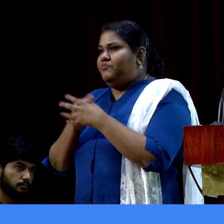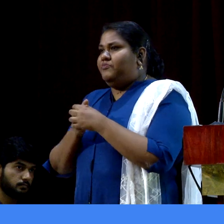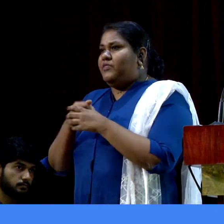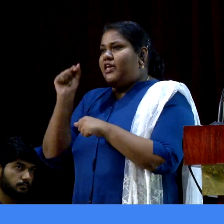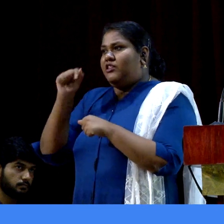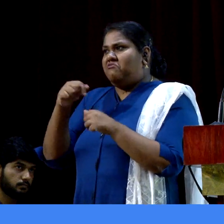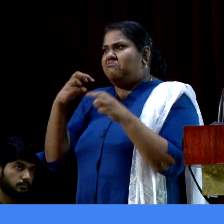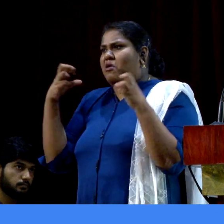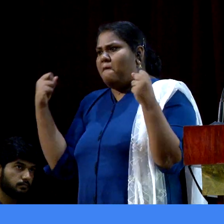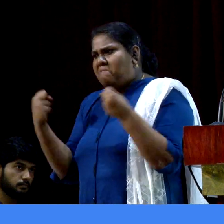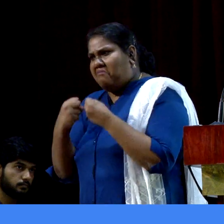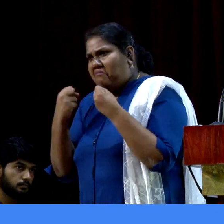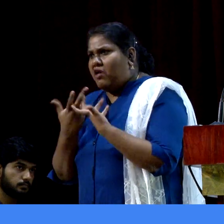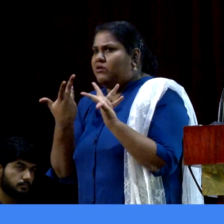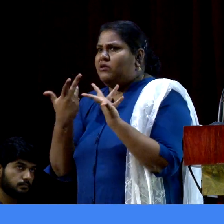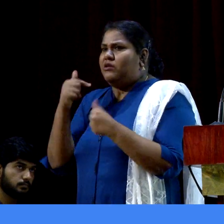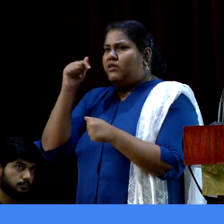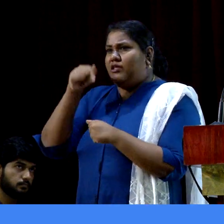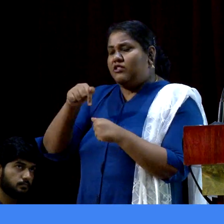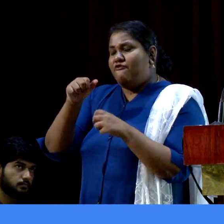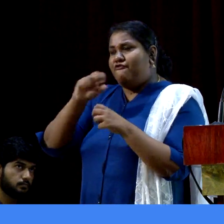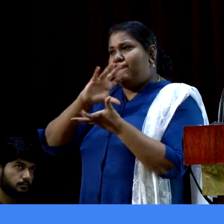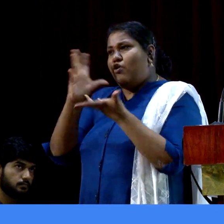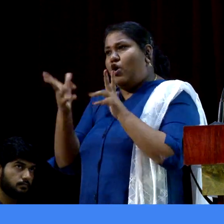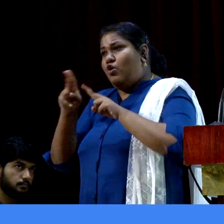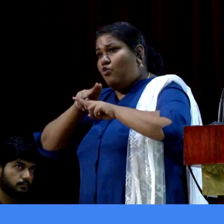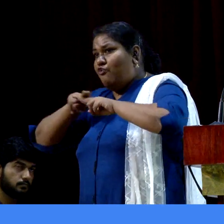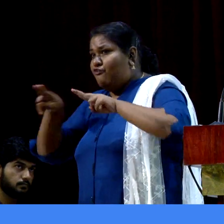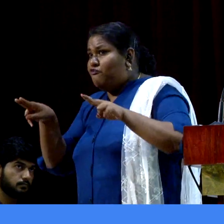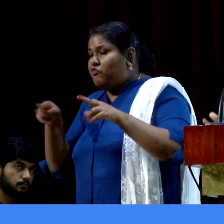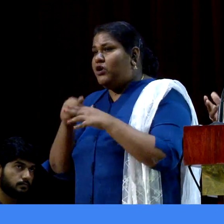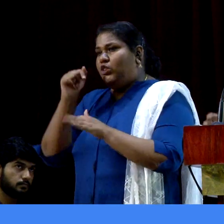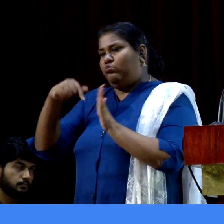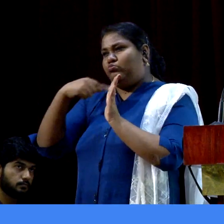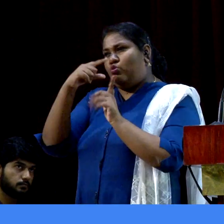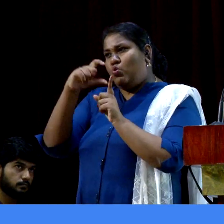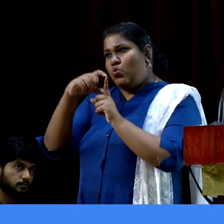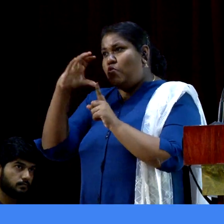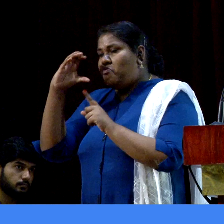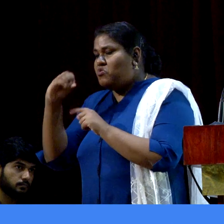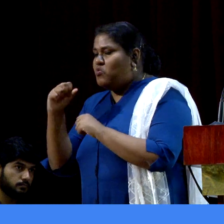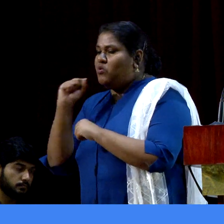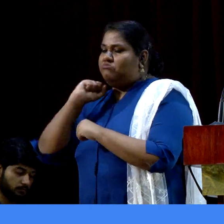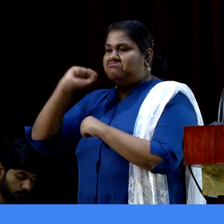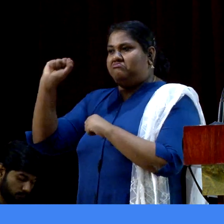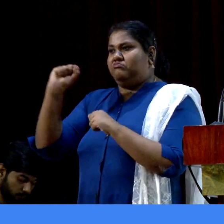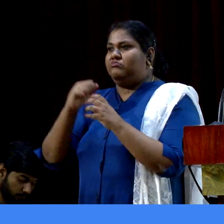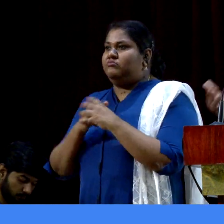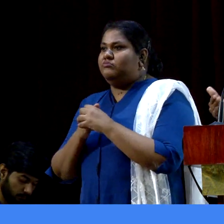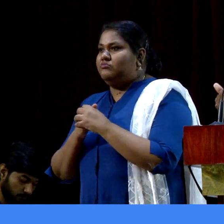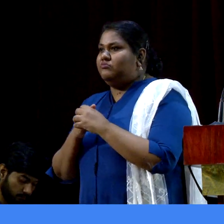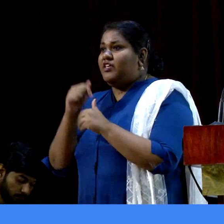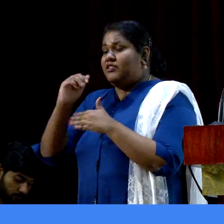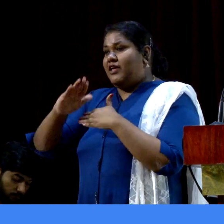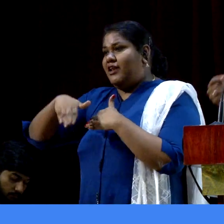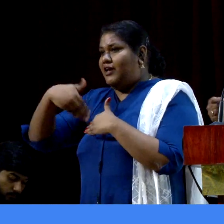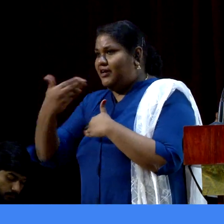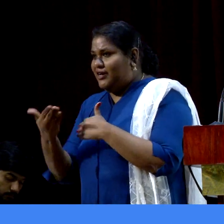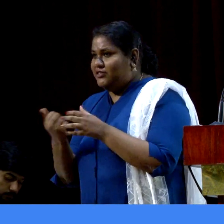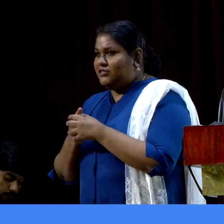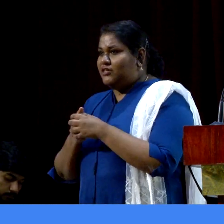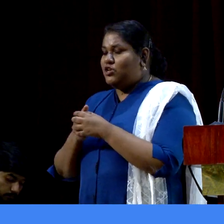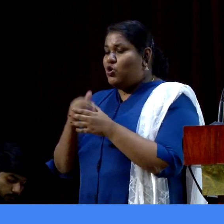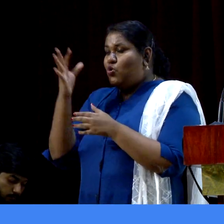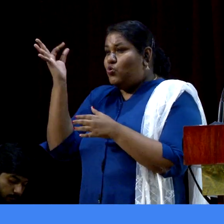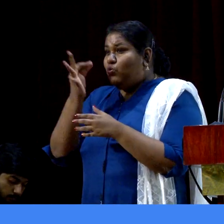விவாதித்து கொண்டிருக்கிறார்கள், உலகளாவிய இதை அமல்படுத்துவதற்காக திட்டமிடுகிறார்கள். இதையெல்லாம் கடந்து இன்றைக்கு புதிய